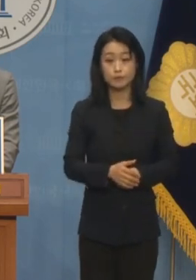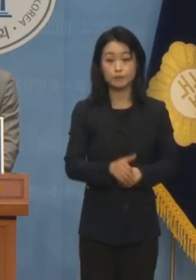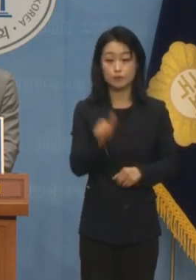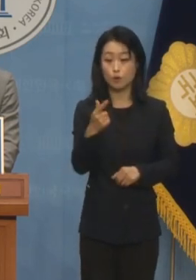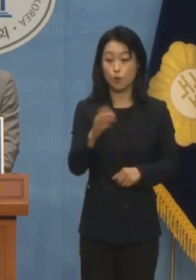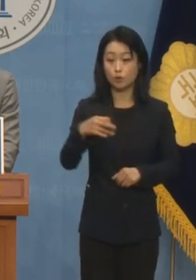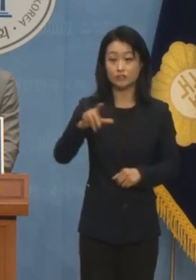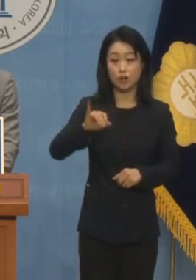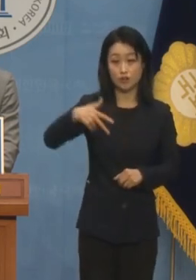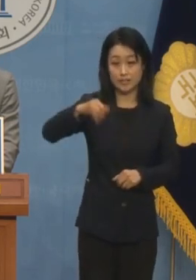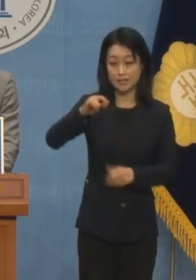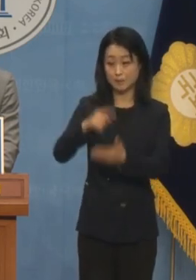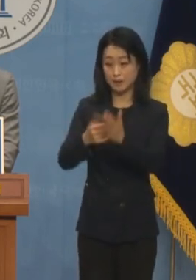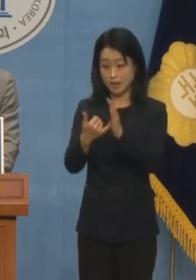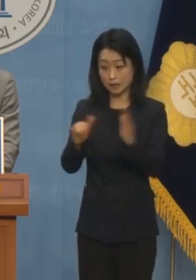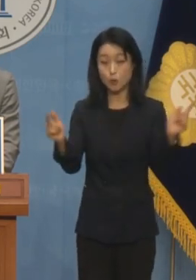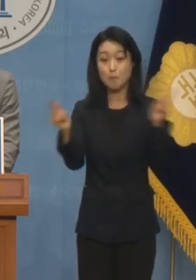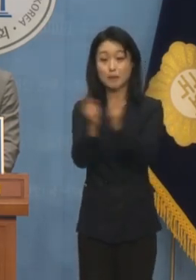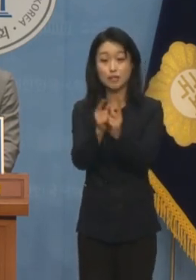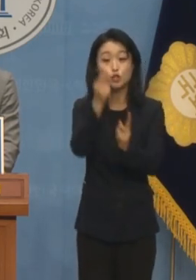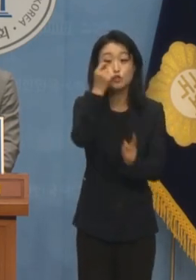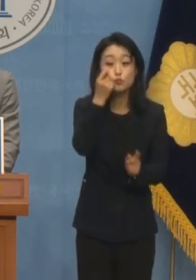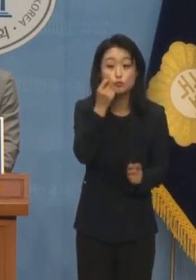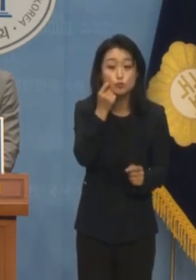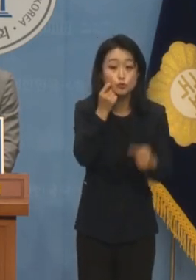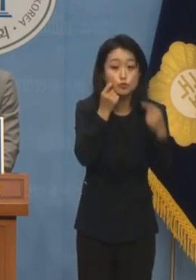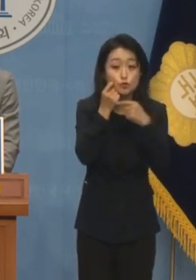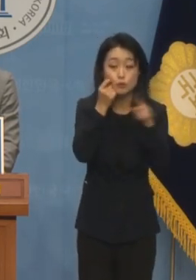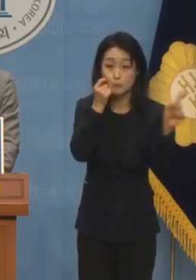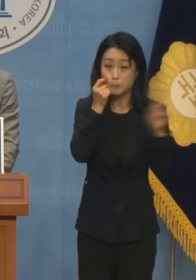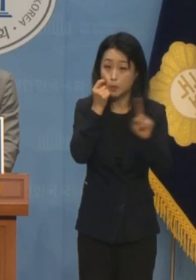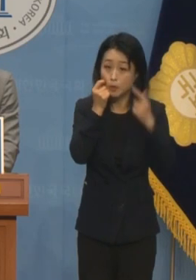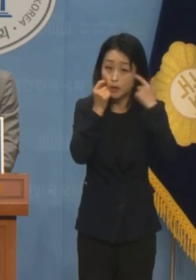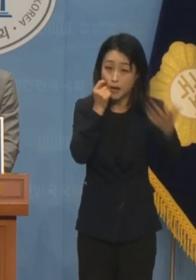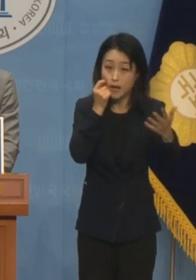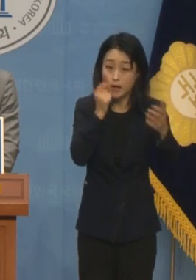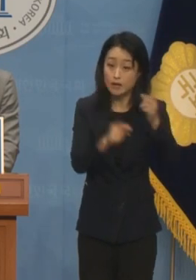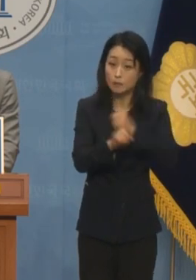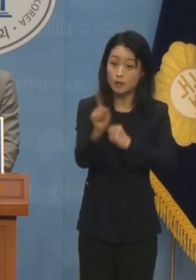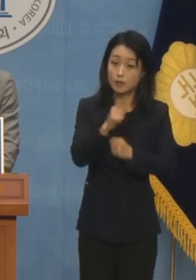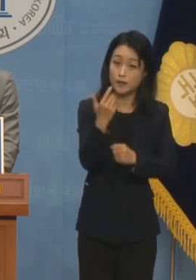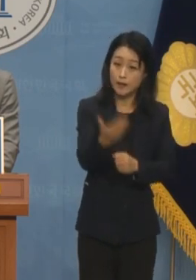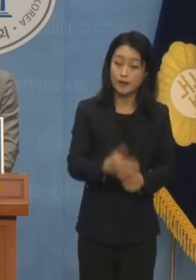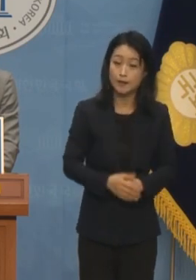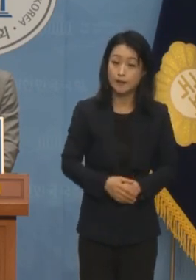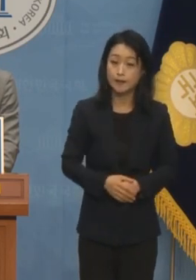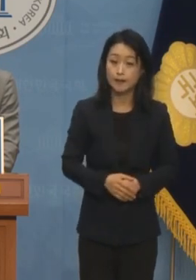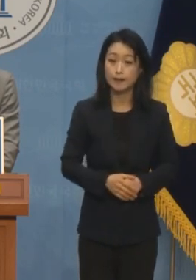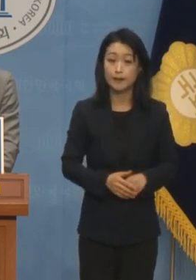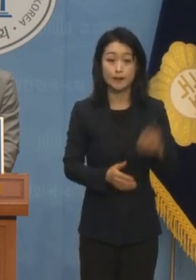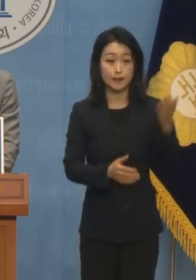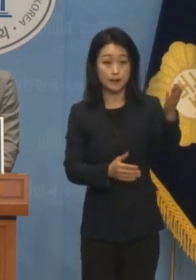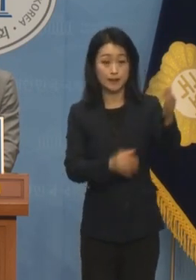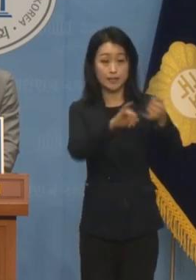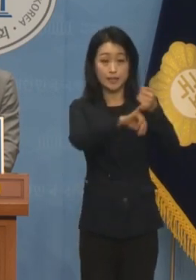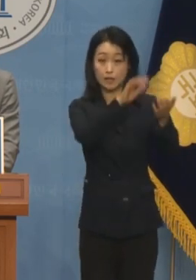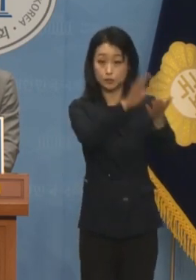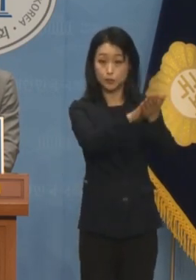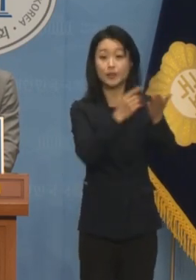홍정기 일병 유가족을 만나 흘렸던 눈물은 도대체 무슨 의미입니까? 당신은 스스로